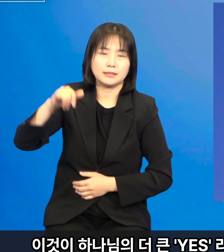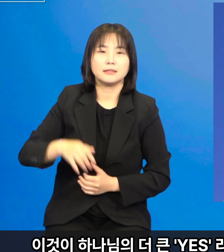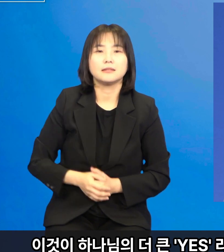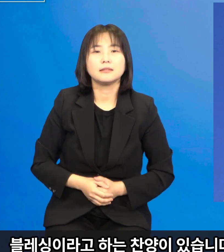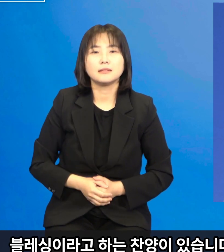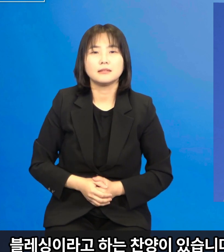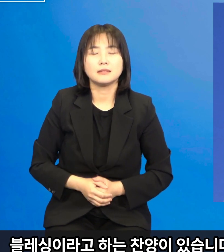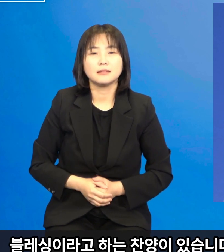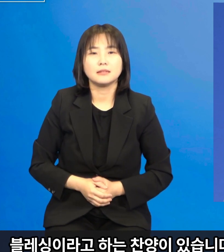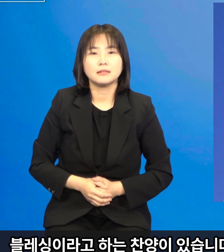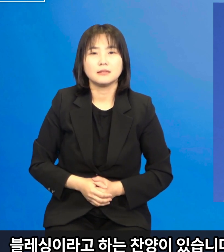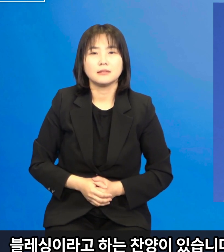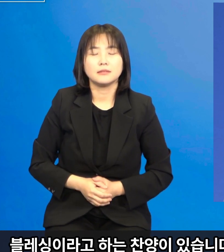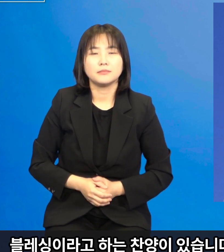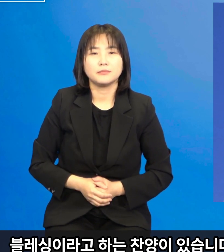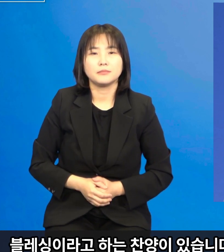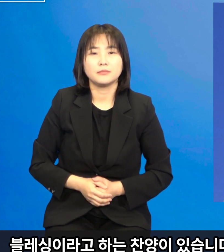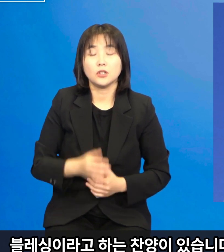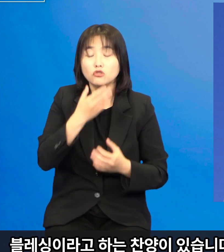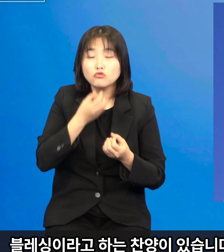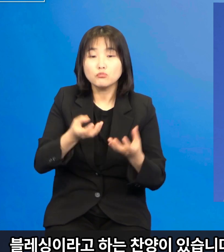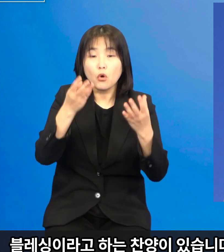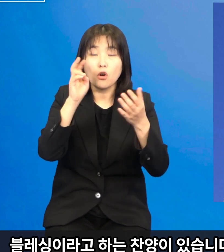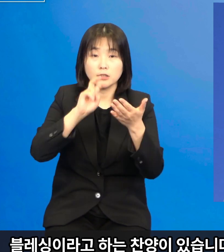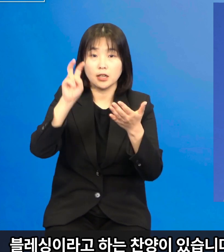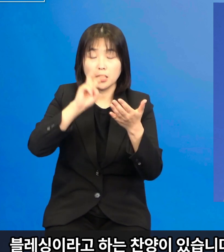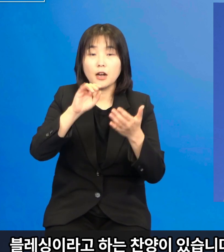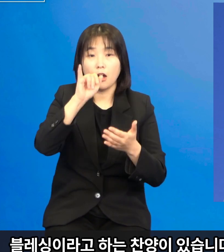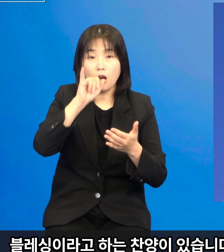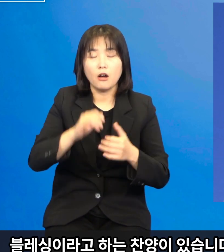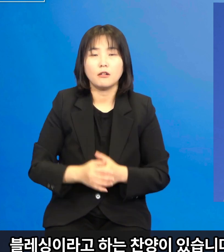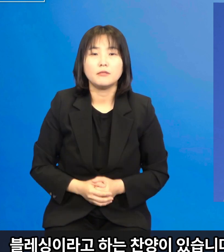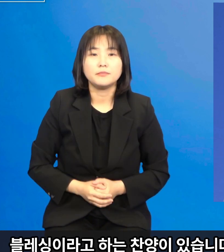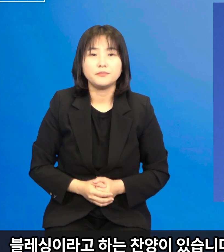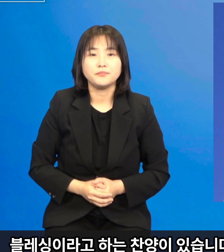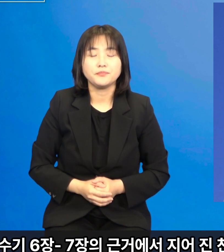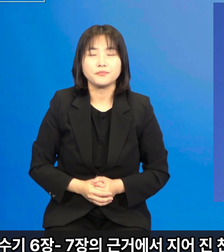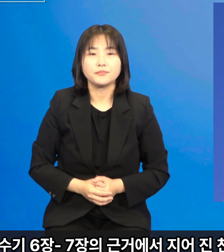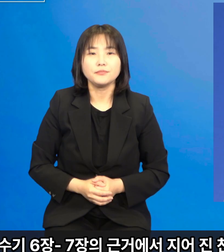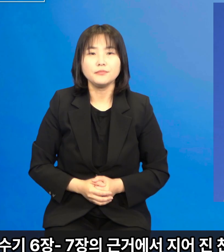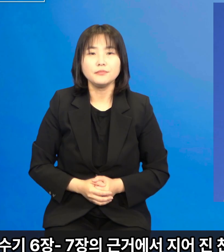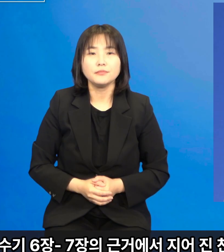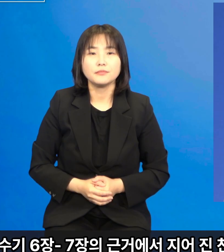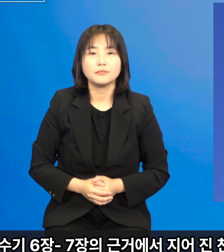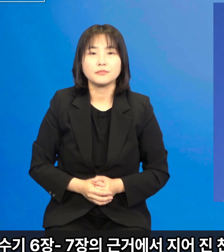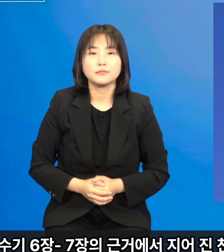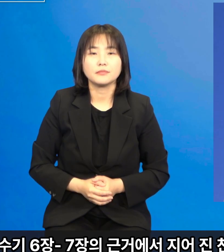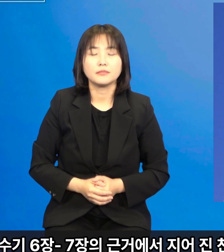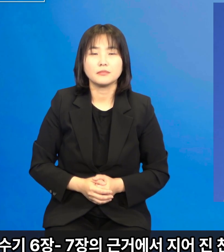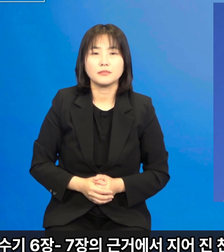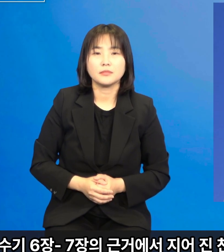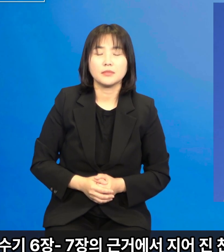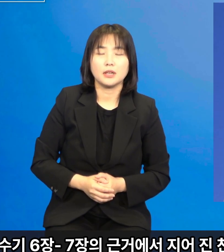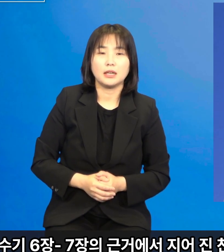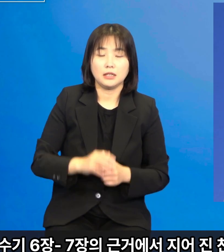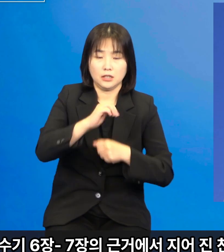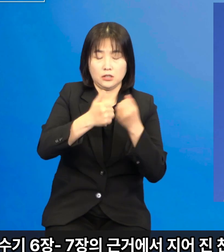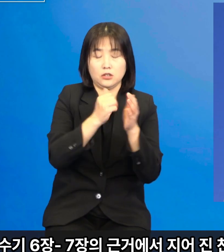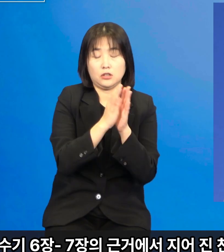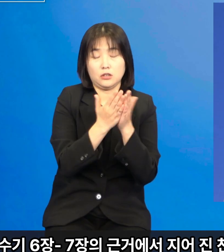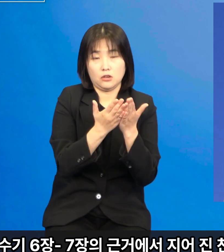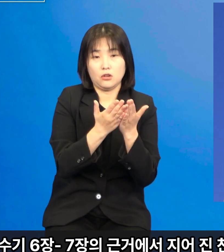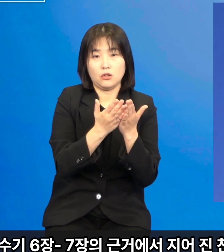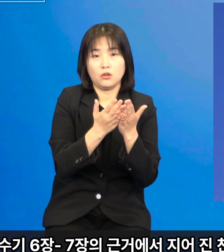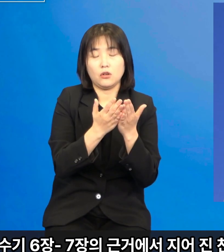것이죠. 블레싱이라고 하는 찬양이 있습니다. 축복이라는 것으로 번역이 됐는데 이 민수기 6장 7장의 근거에서 지어진